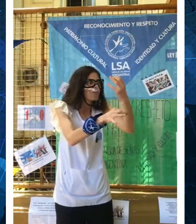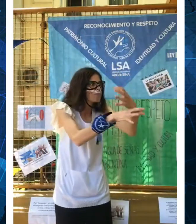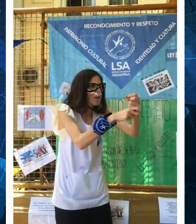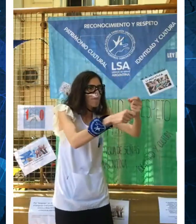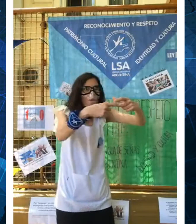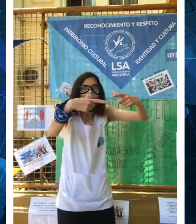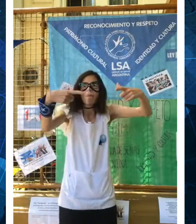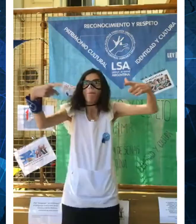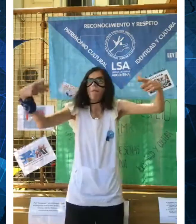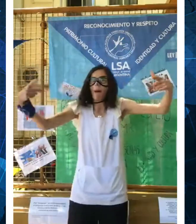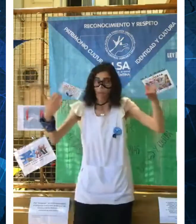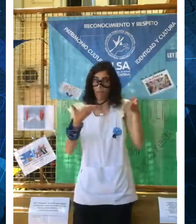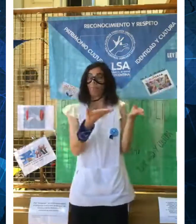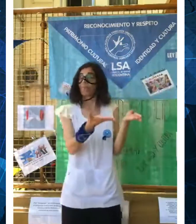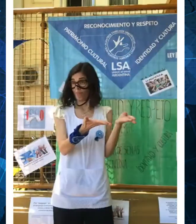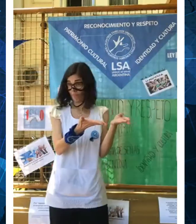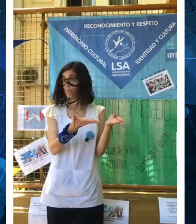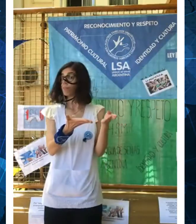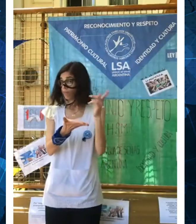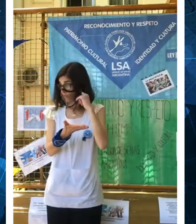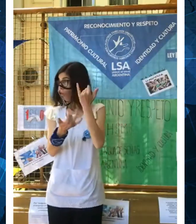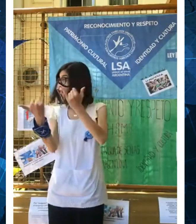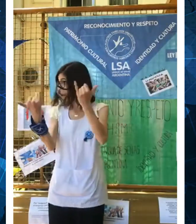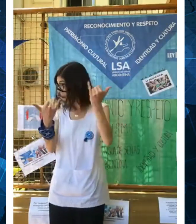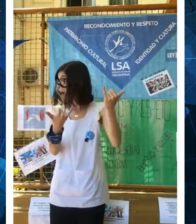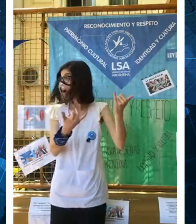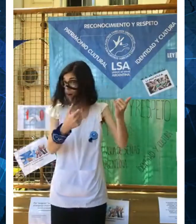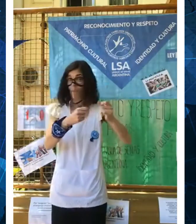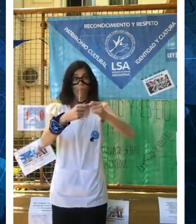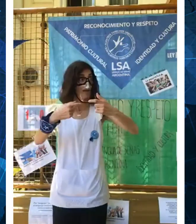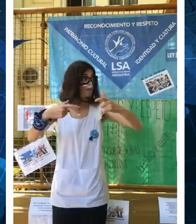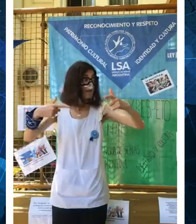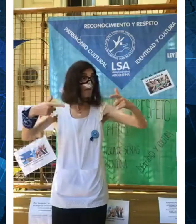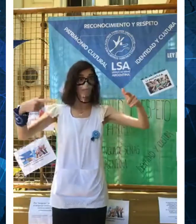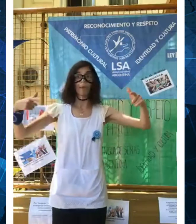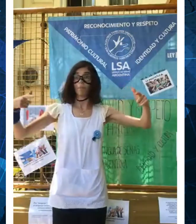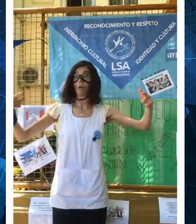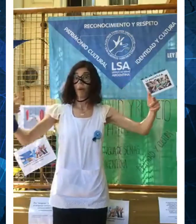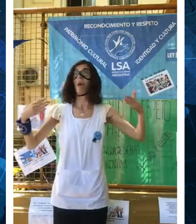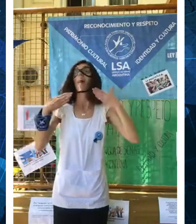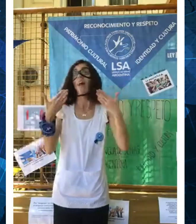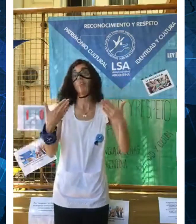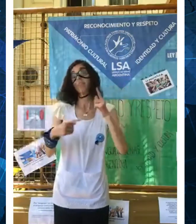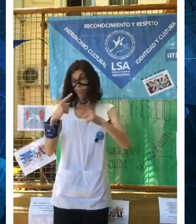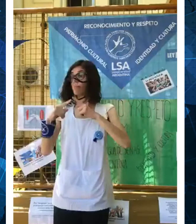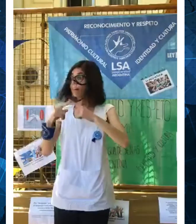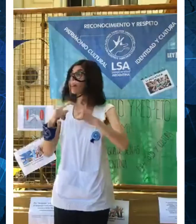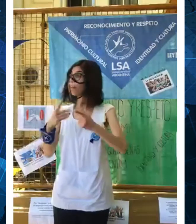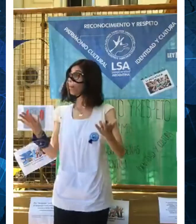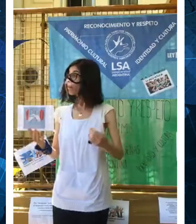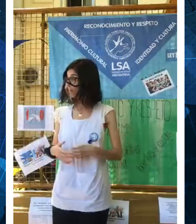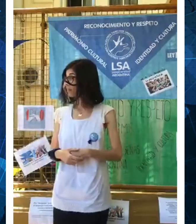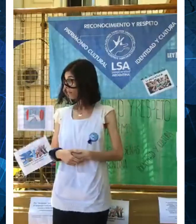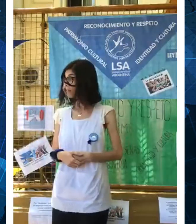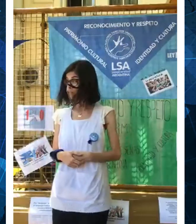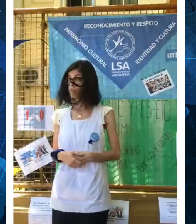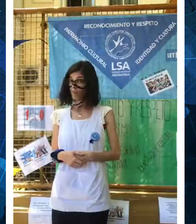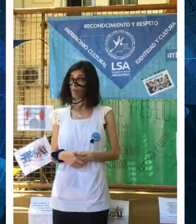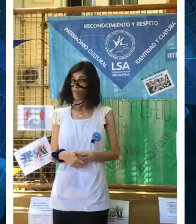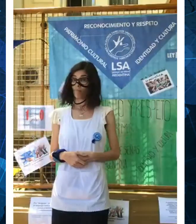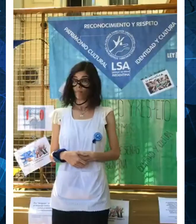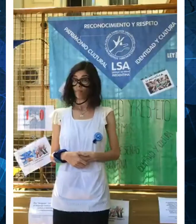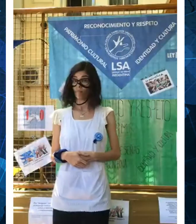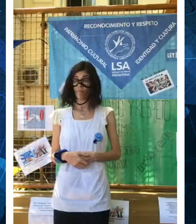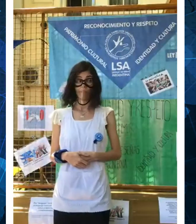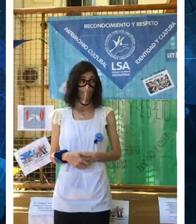y recibirse y adquirir títulos profesionales. Esto ocurre cada vez más. Esto está ocurriendo, cada vez más personas sordas tituladas, gracias